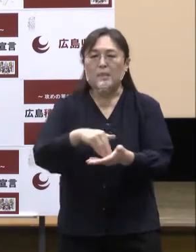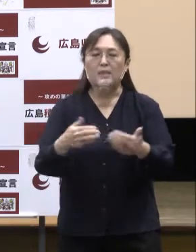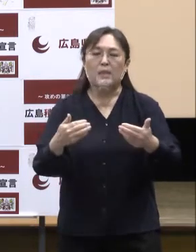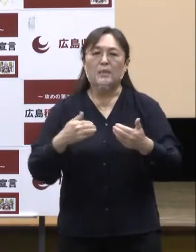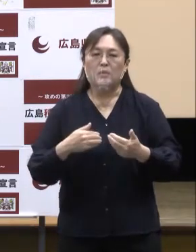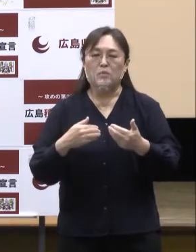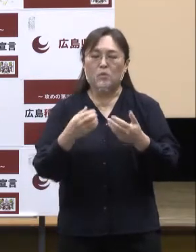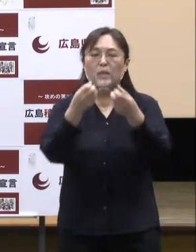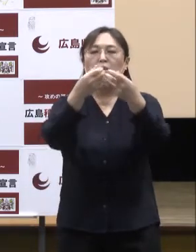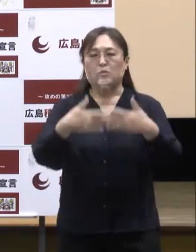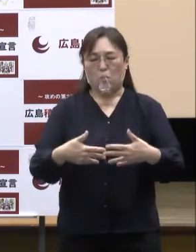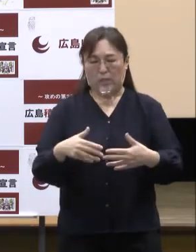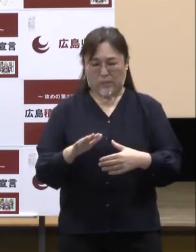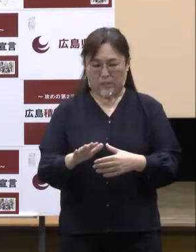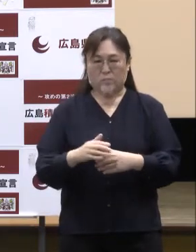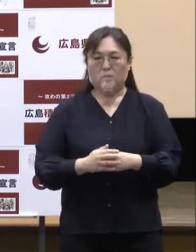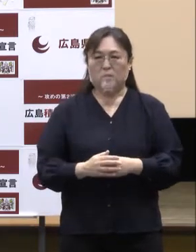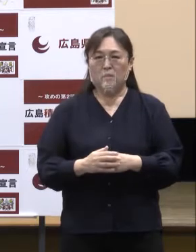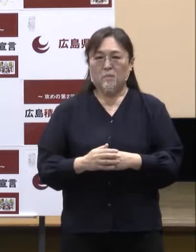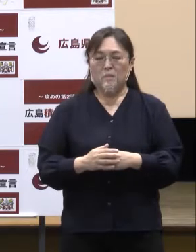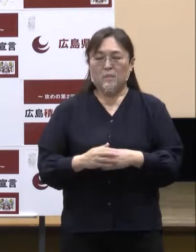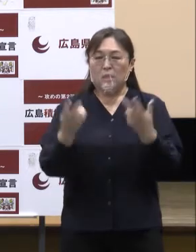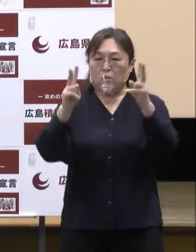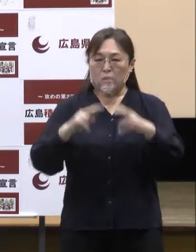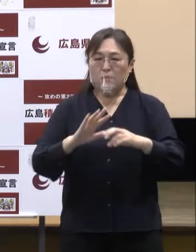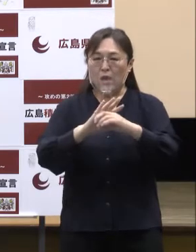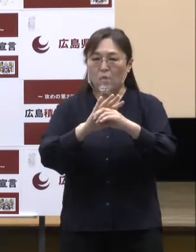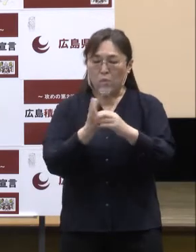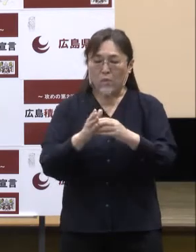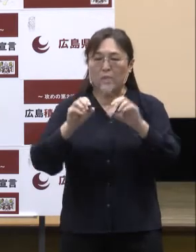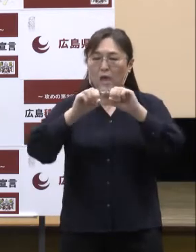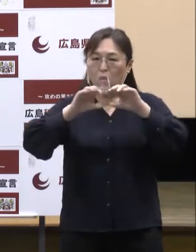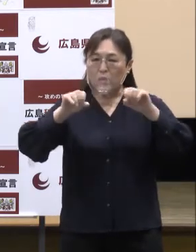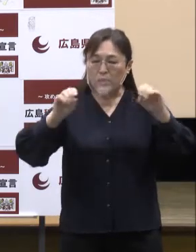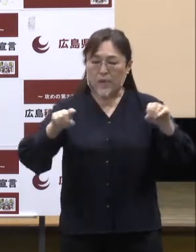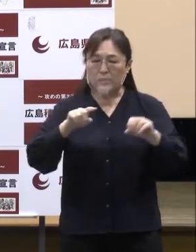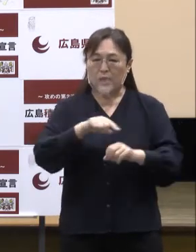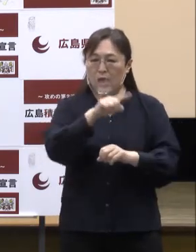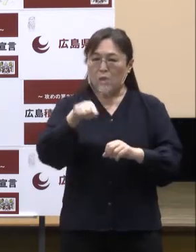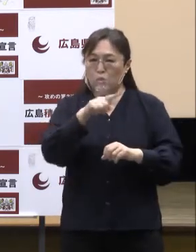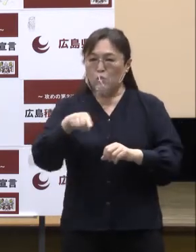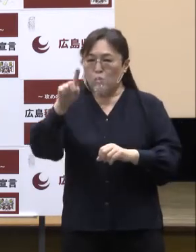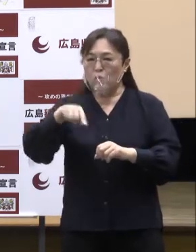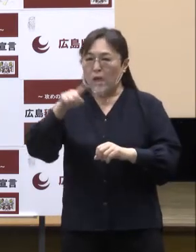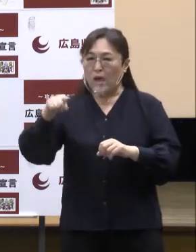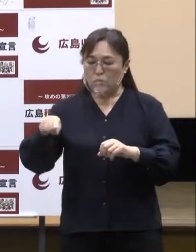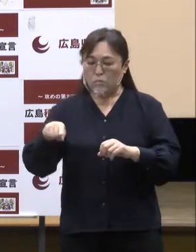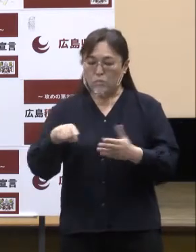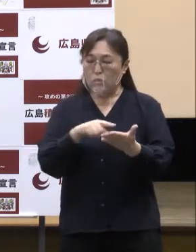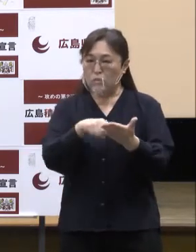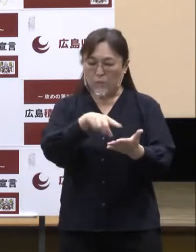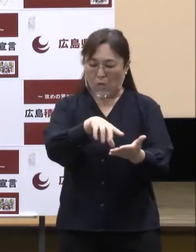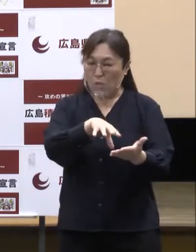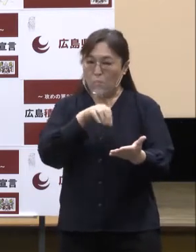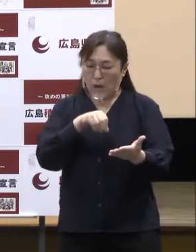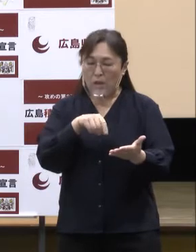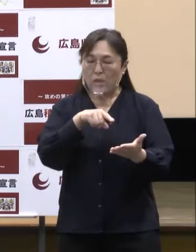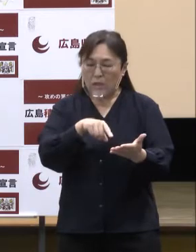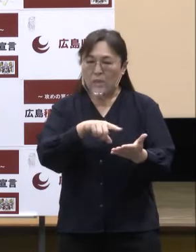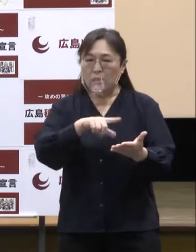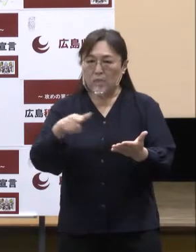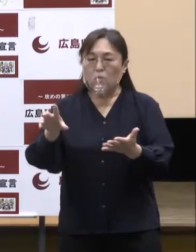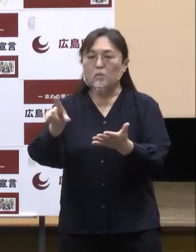して、広島コロナお知らせ QR の活用など感染防止対策のポイントやマニュアルに盛り込むべ